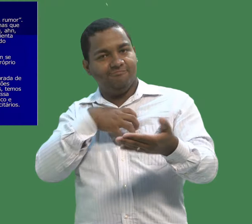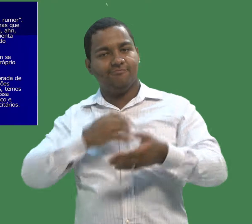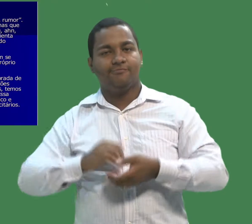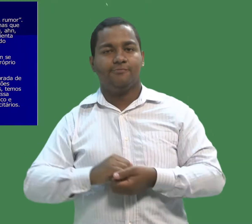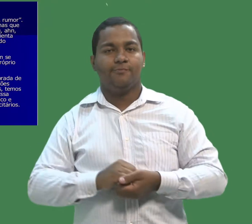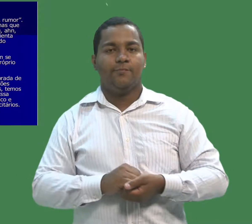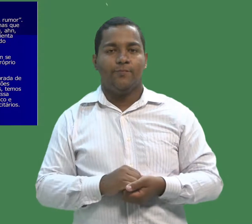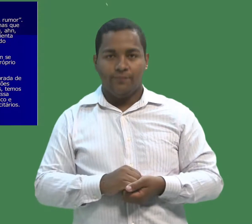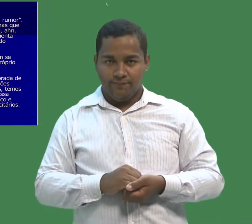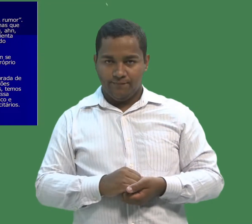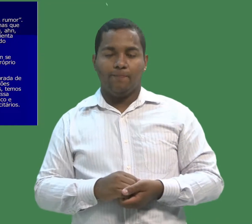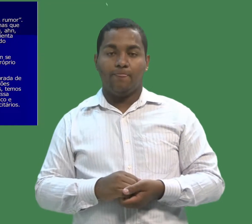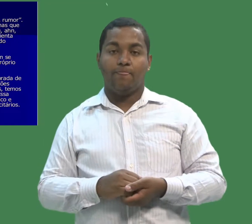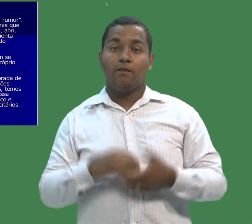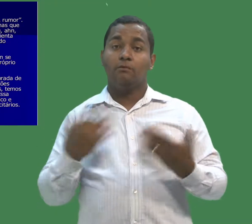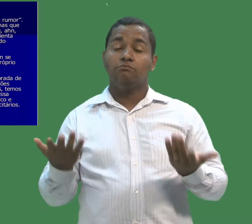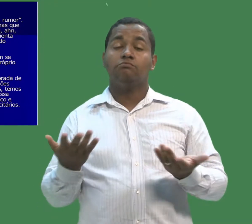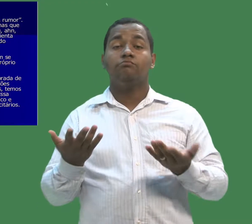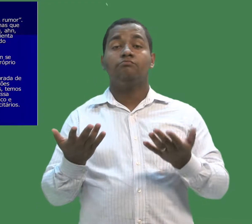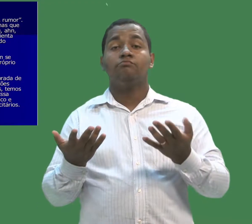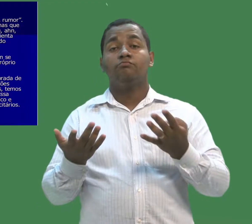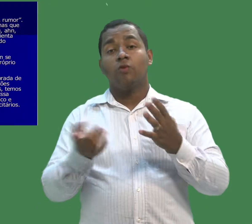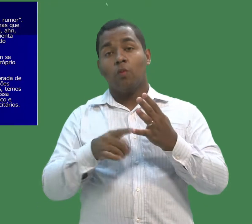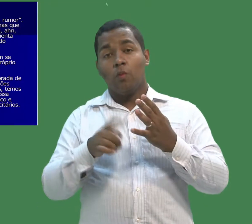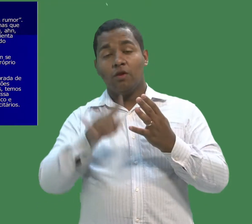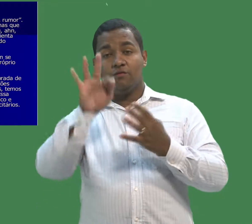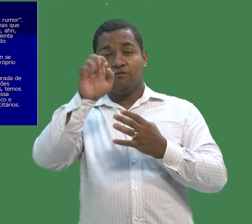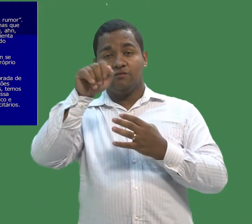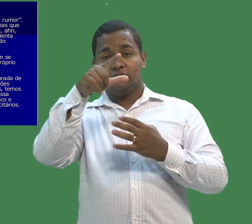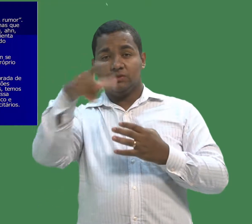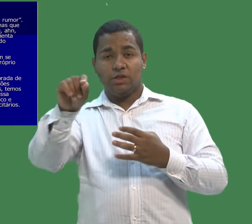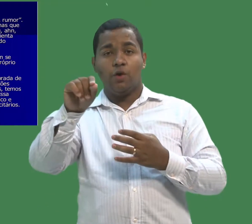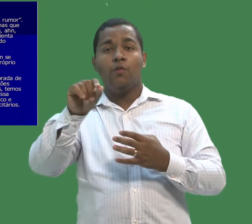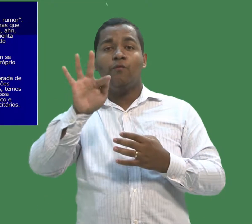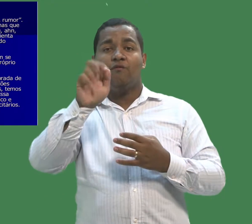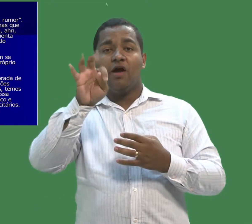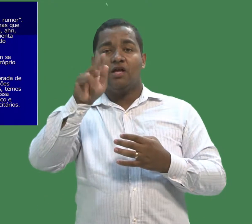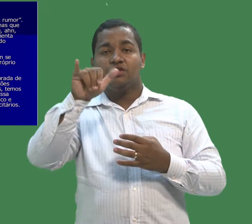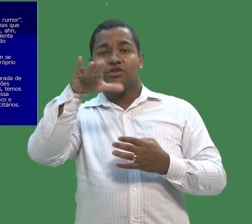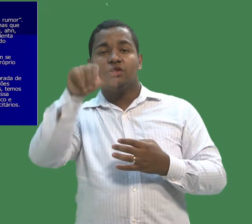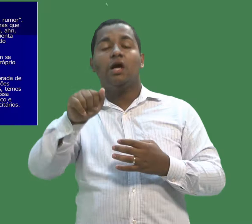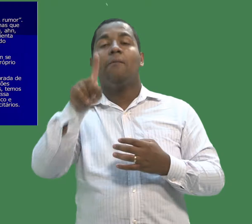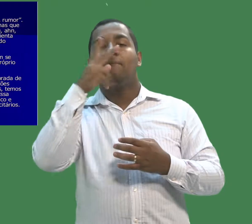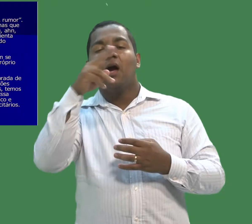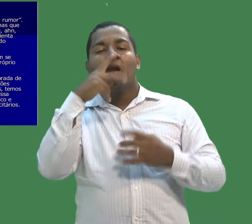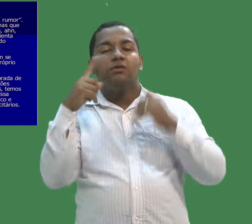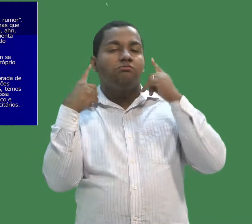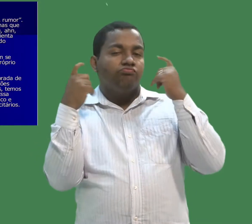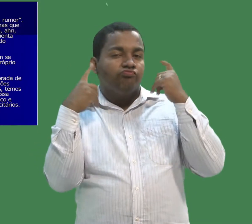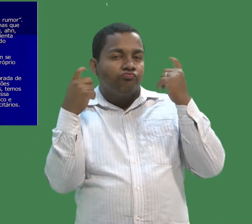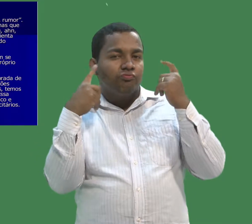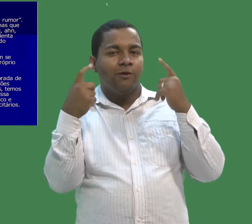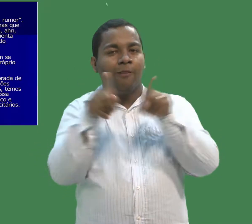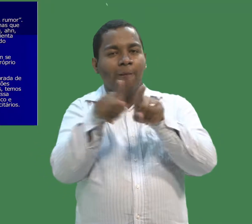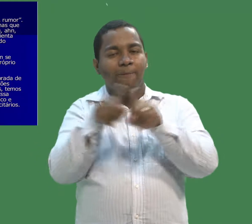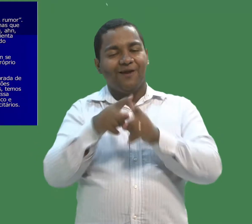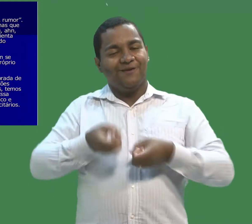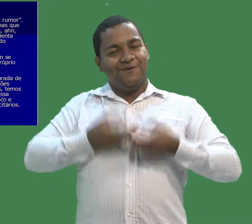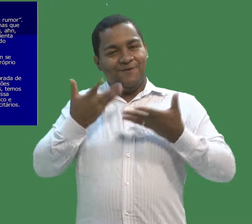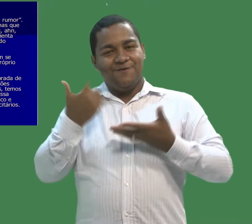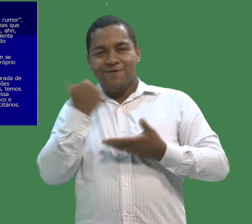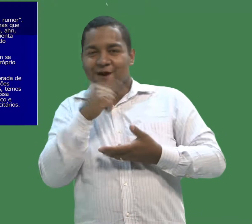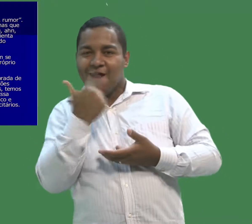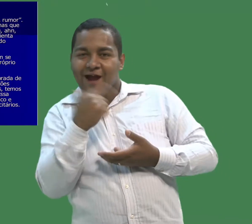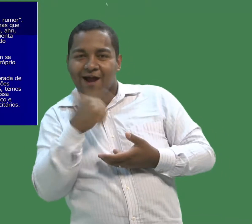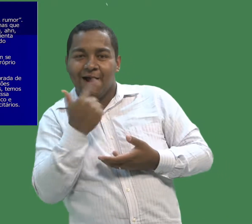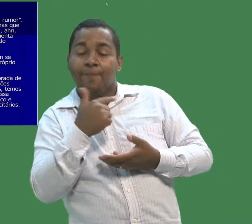Na função fática, a palavra fático significa ruído, rumor. Foi utilizada inicialmente para designar certas